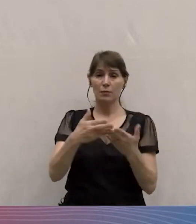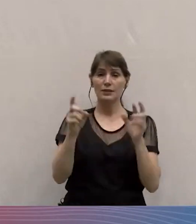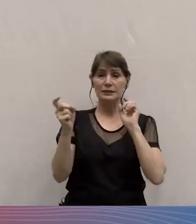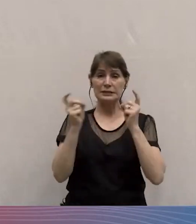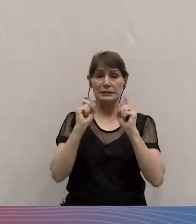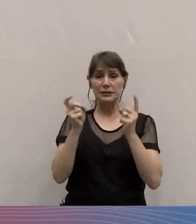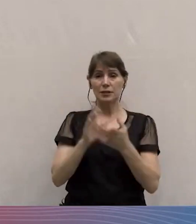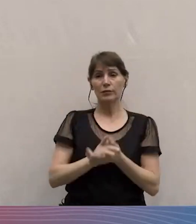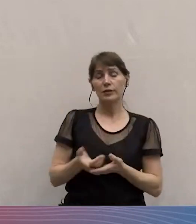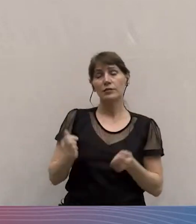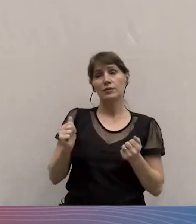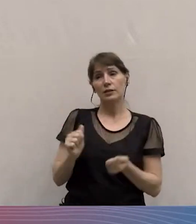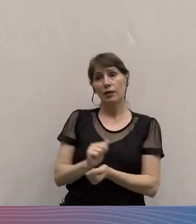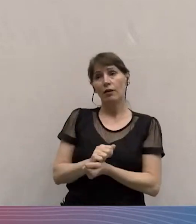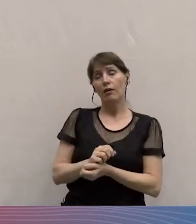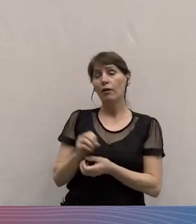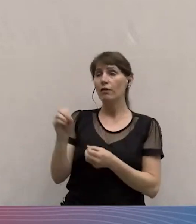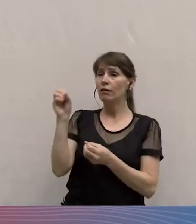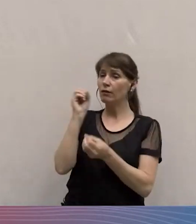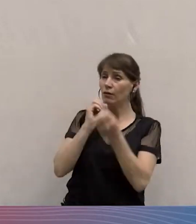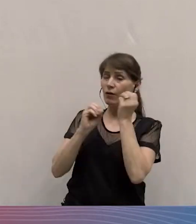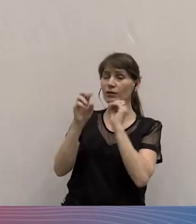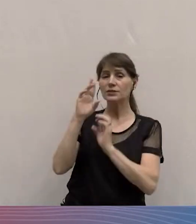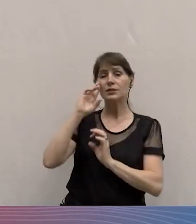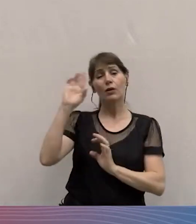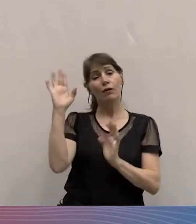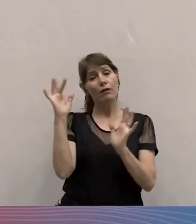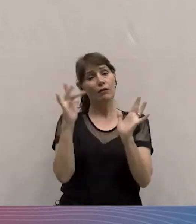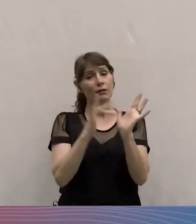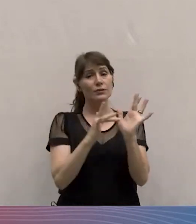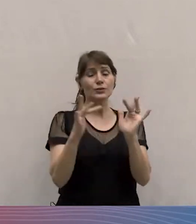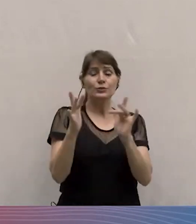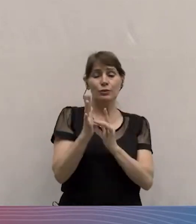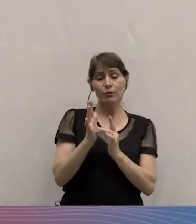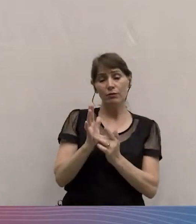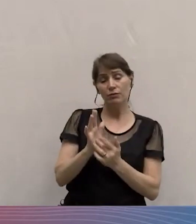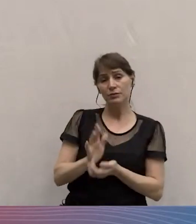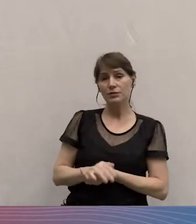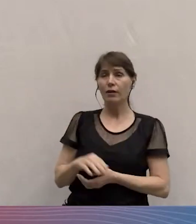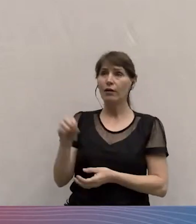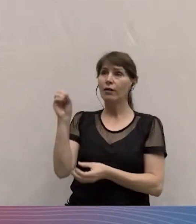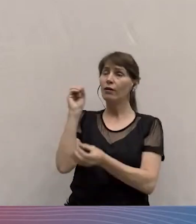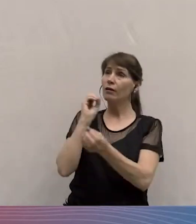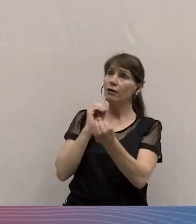e fica naquela, ó Senhor Jesus.